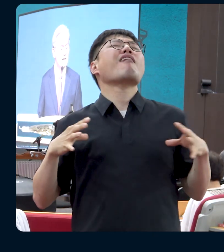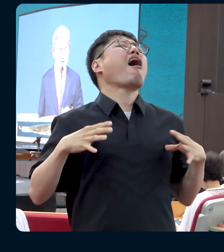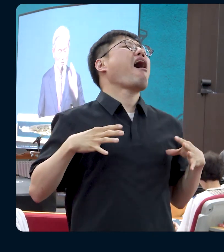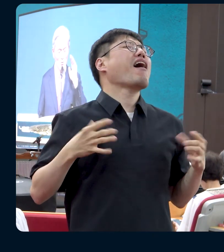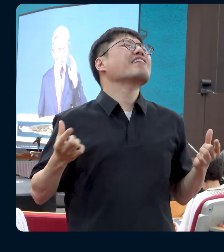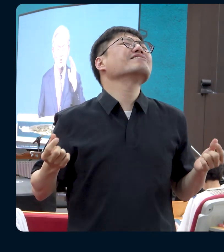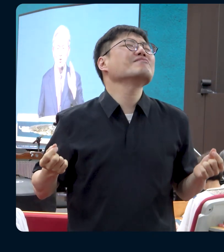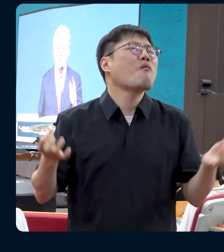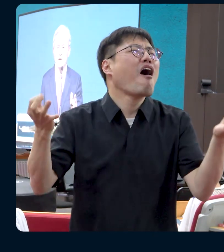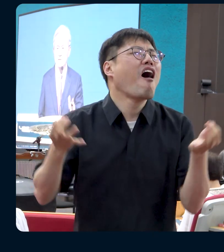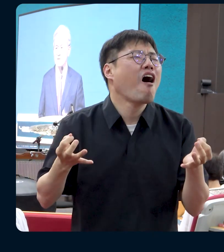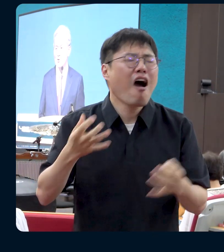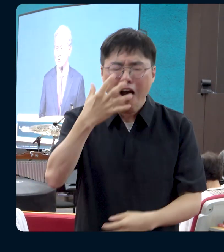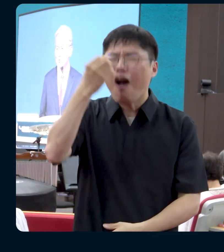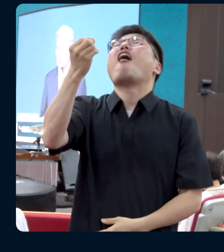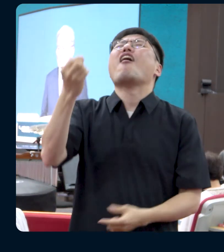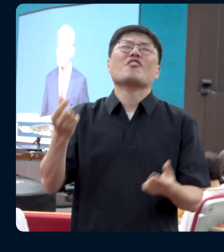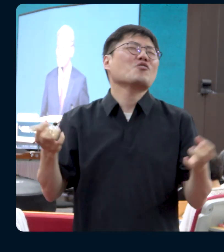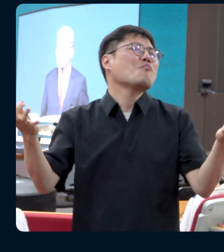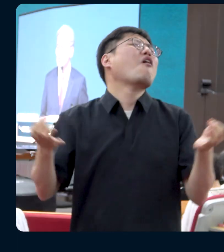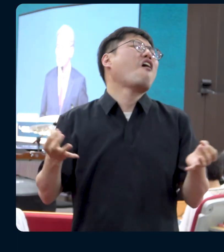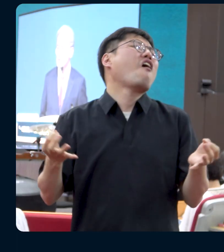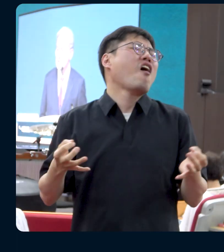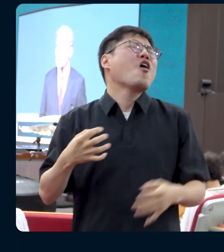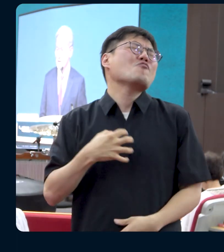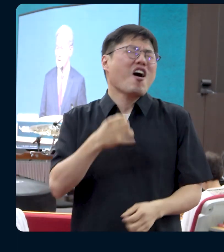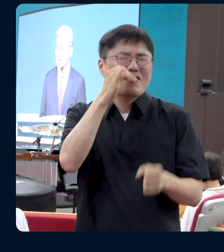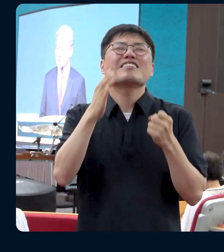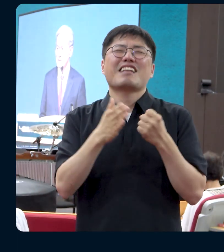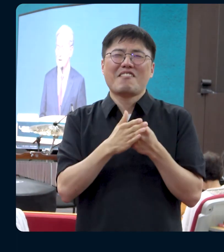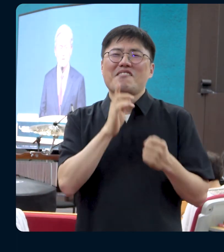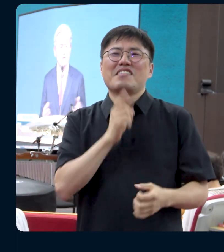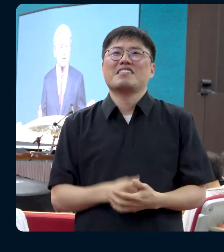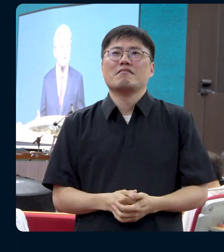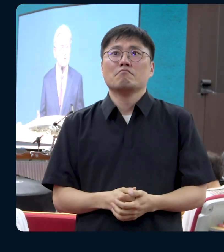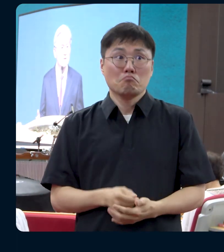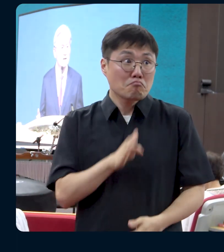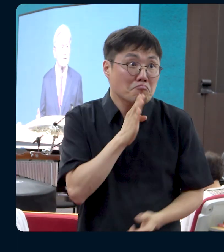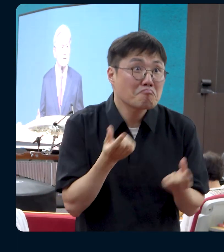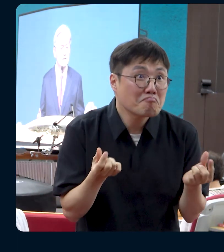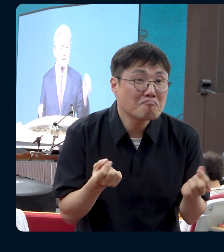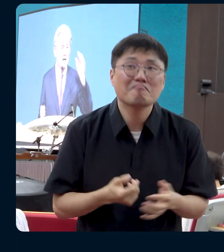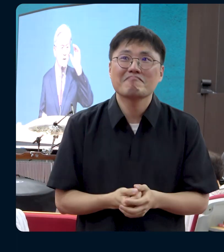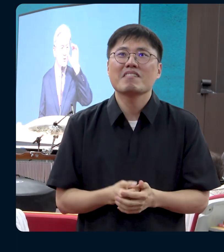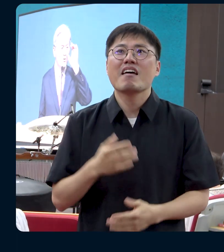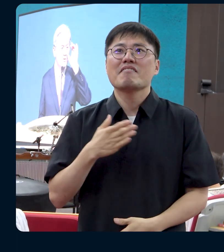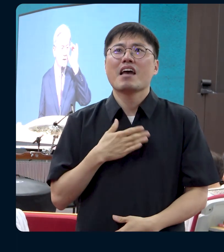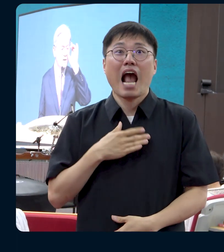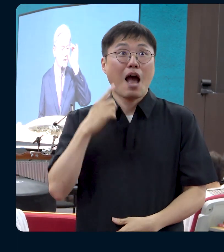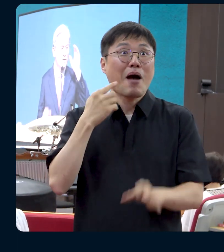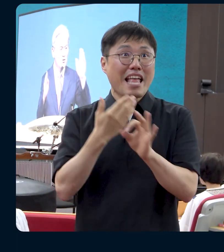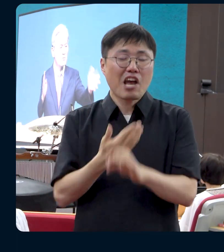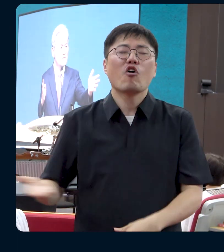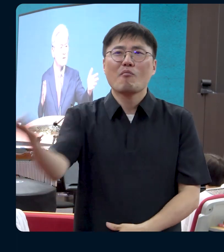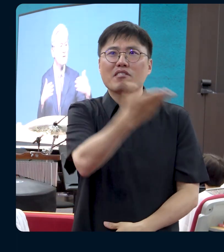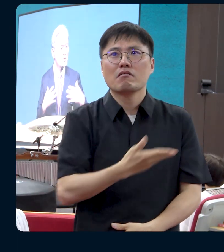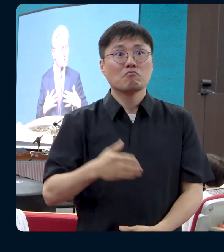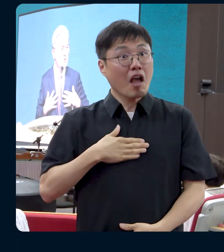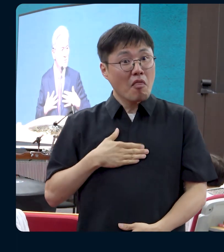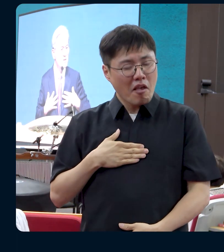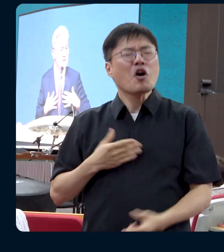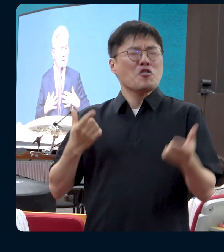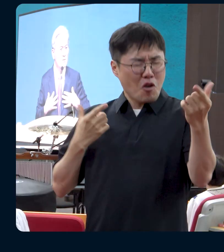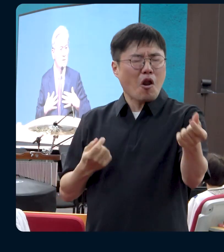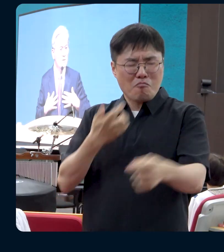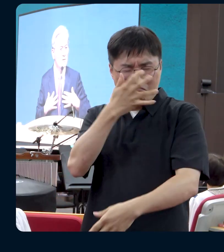자랑질이나 그리고 교만을 떠는 것처럼 보일 수 있으니까. 그렇지 않겠습니까? 제가만 여러분한테 여러분